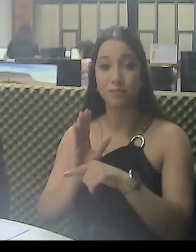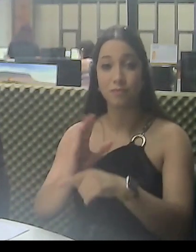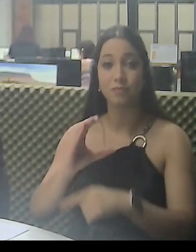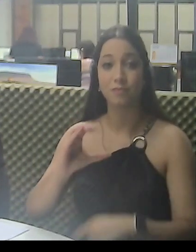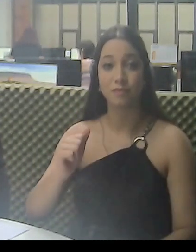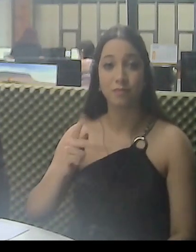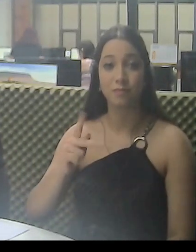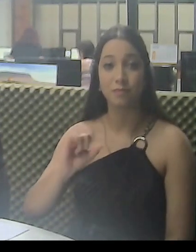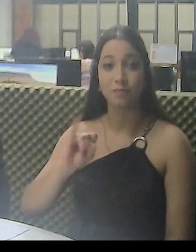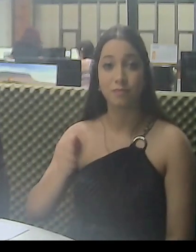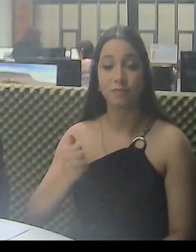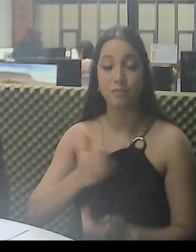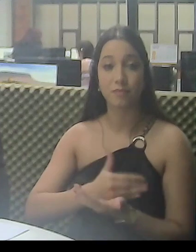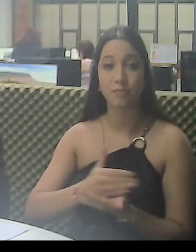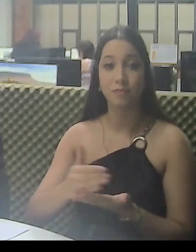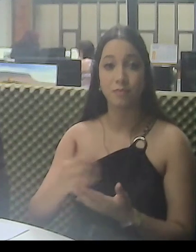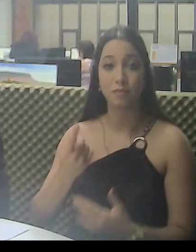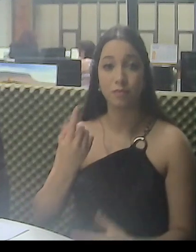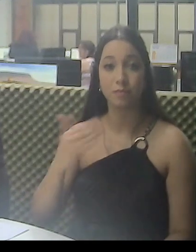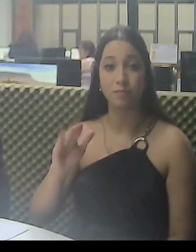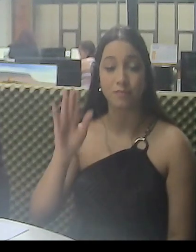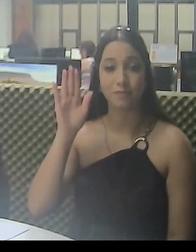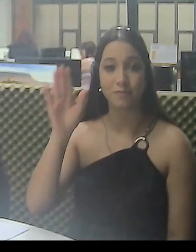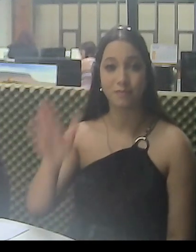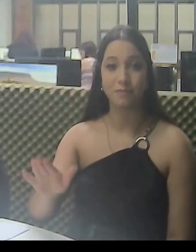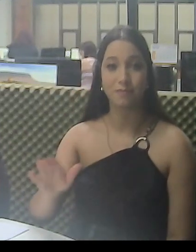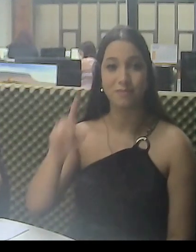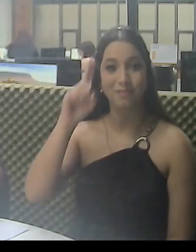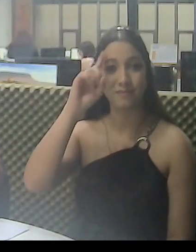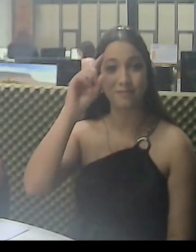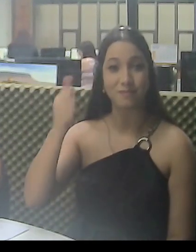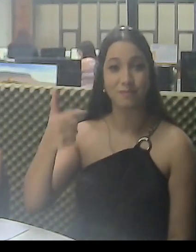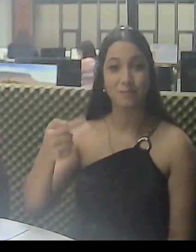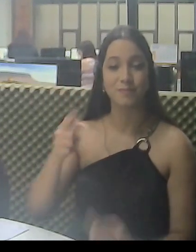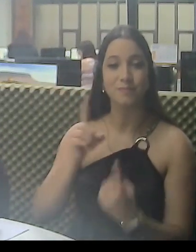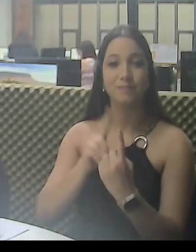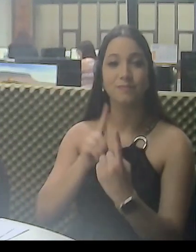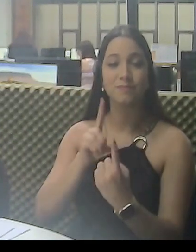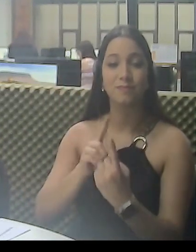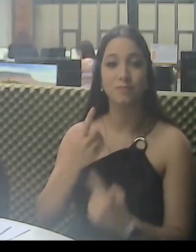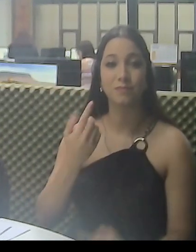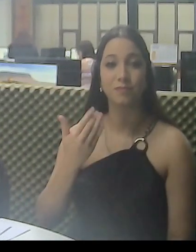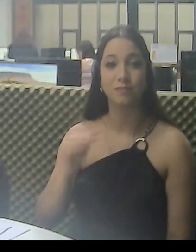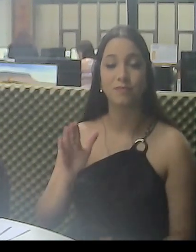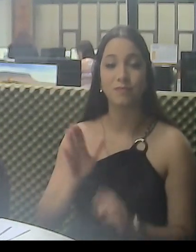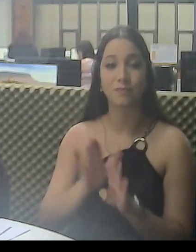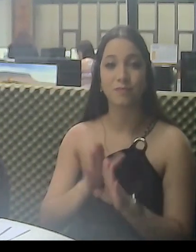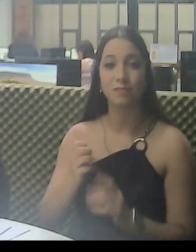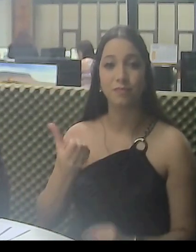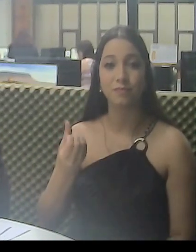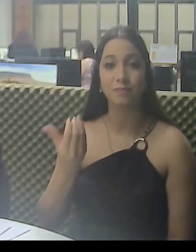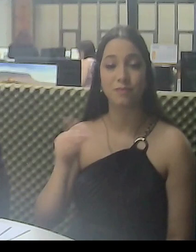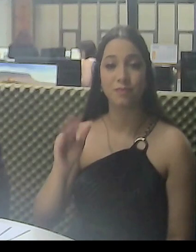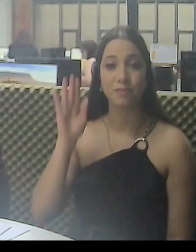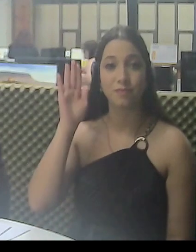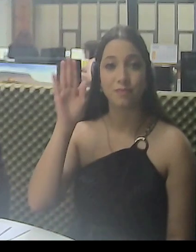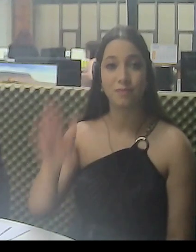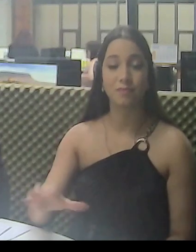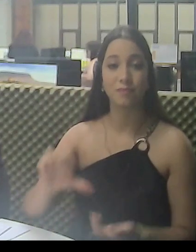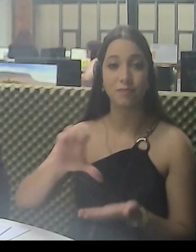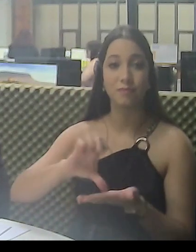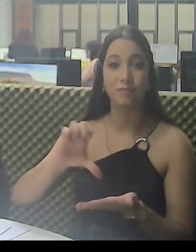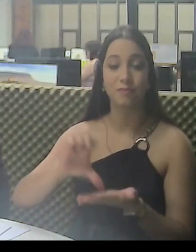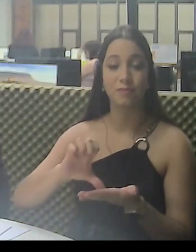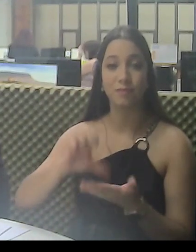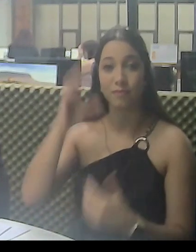a partir de 1h30 da tarde. Já no dia 17, o atendimento vai de 1h30 às 4h30 da tarde na sede da